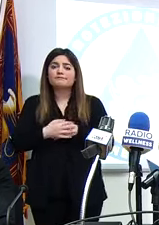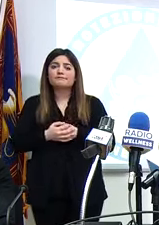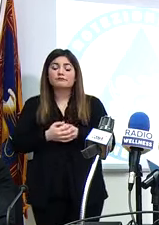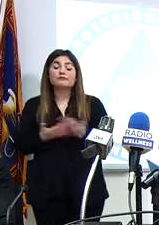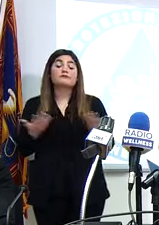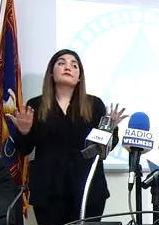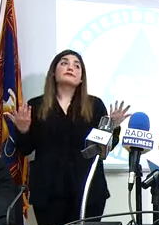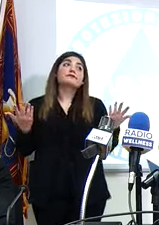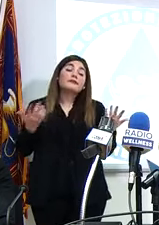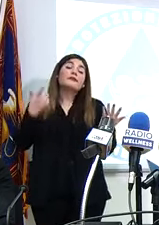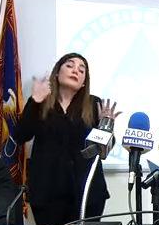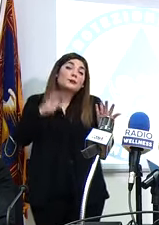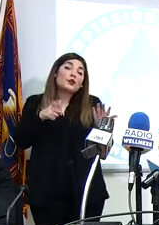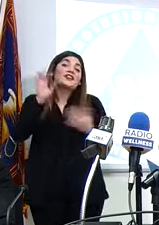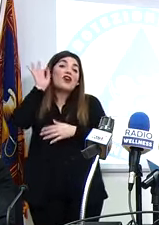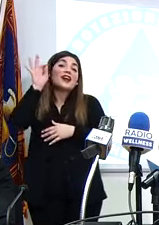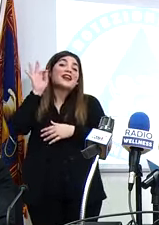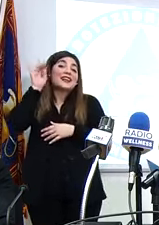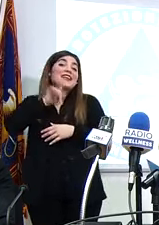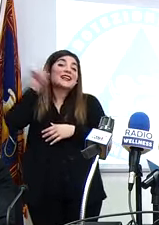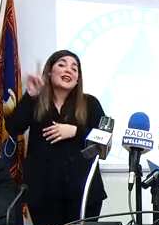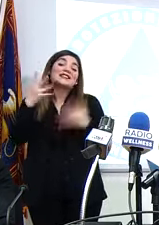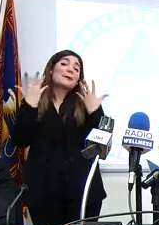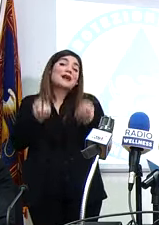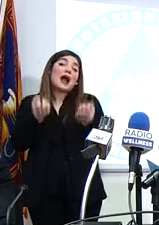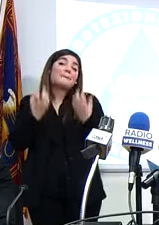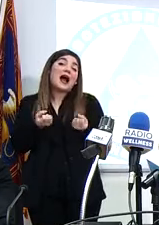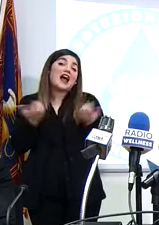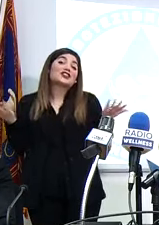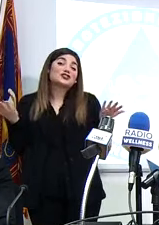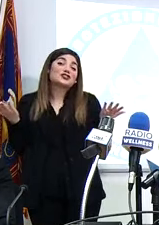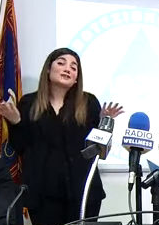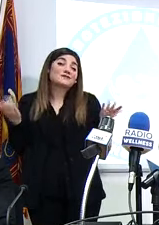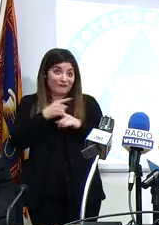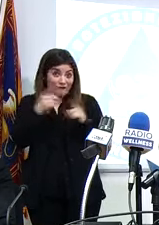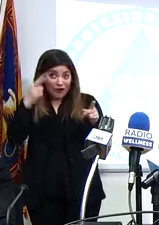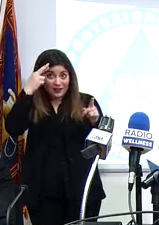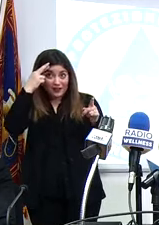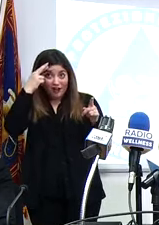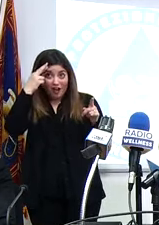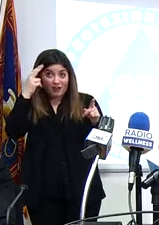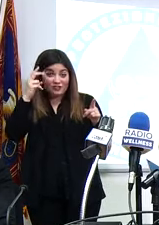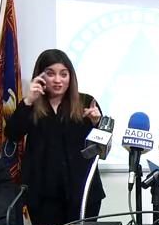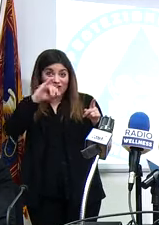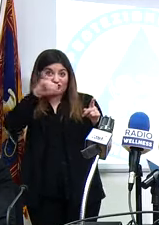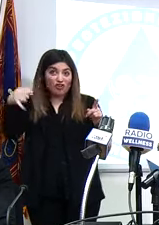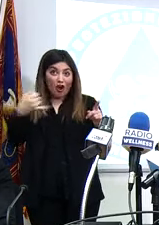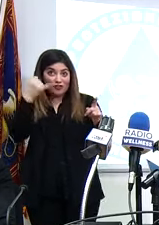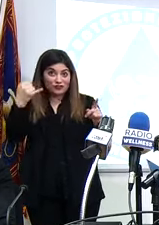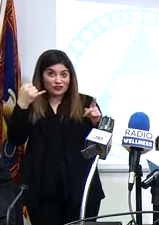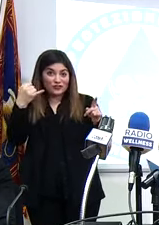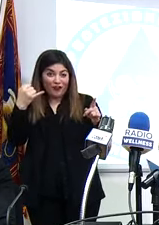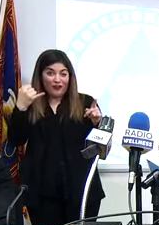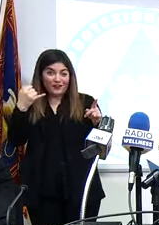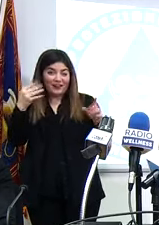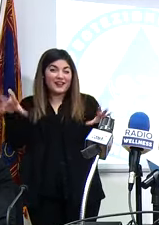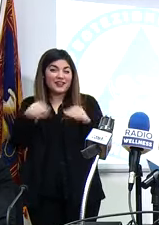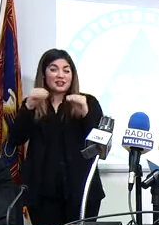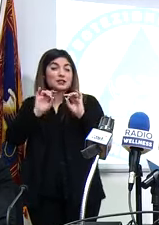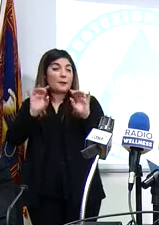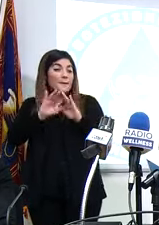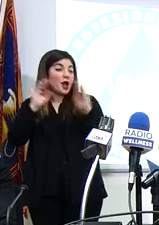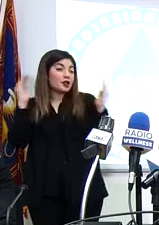Perché gli inglesi sono pragmatici. Vi ricordate Boris Johnson all'esordio della pandemia, sostenuto da Sir Patrick